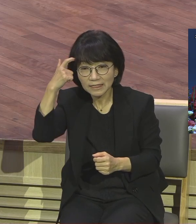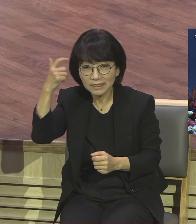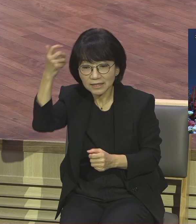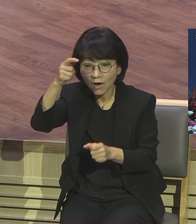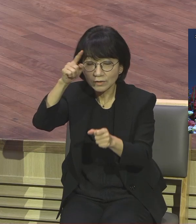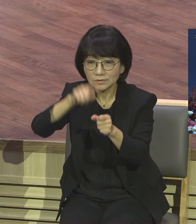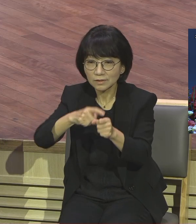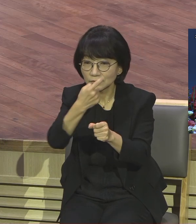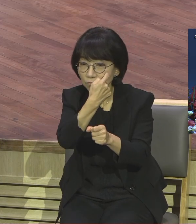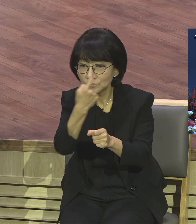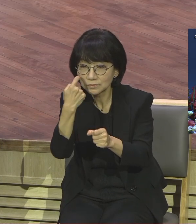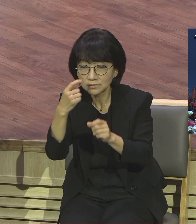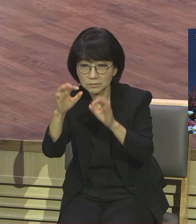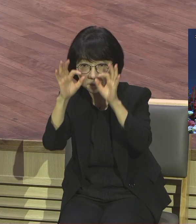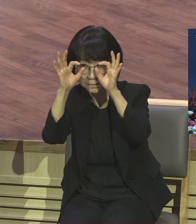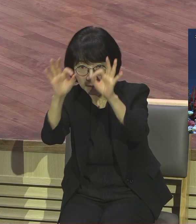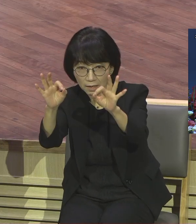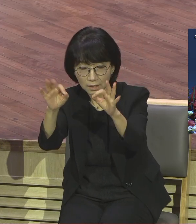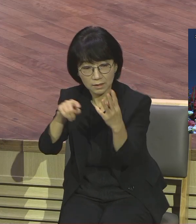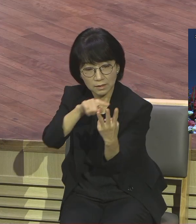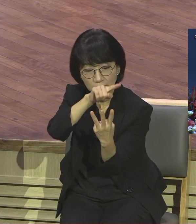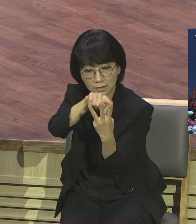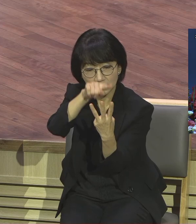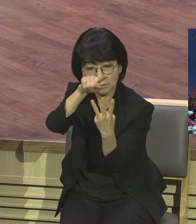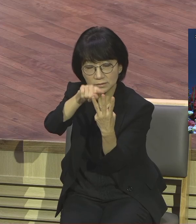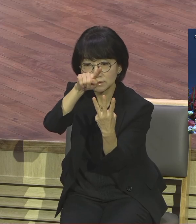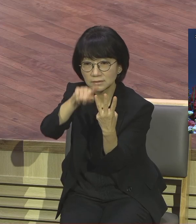눈으로 그들을 바라보면 이들의 삶은